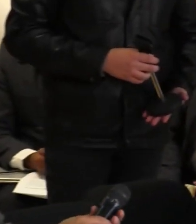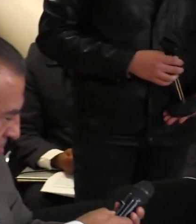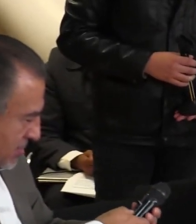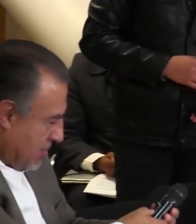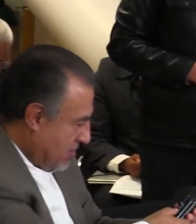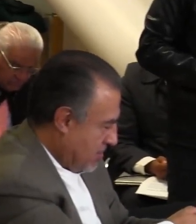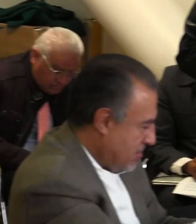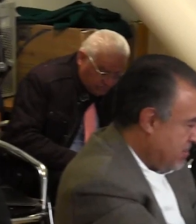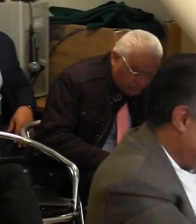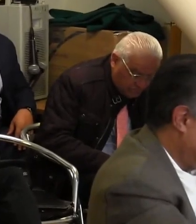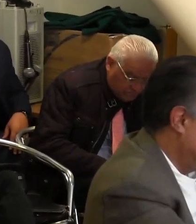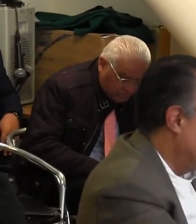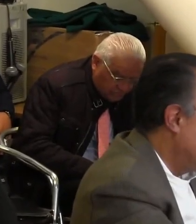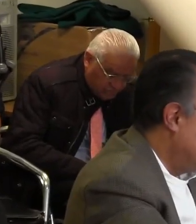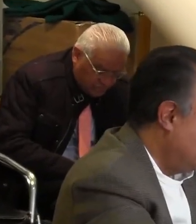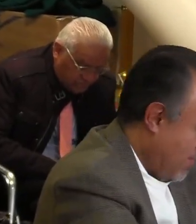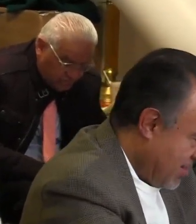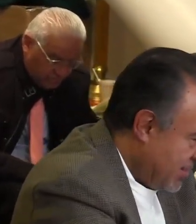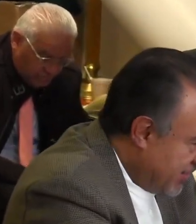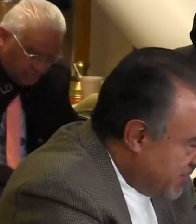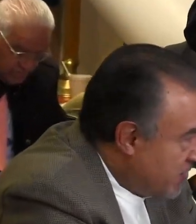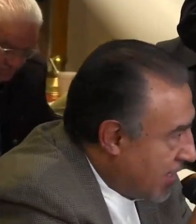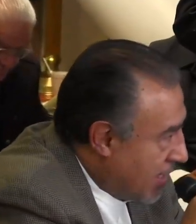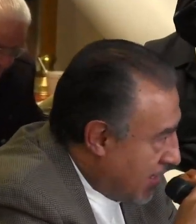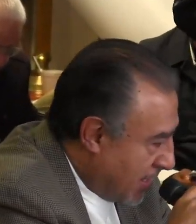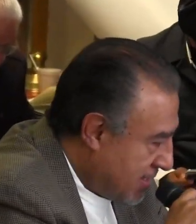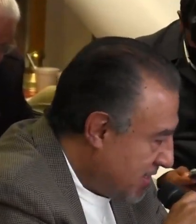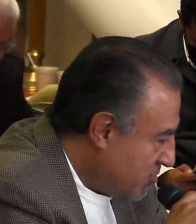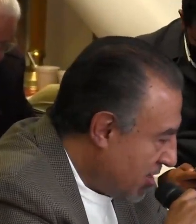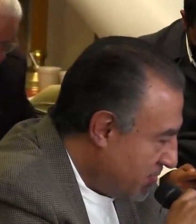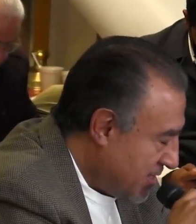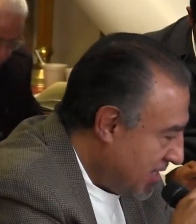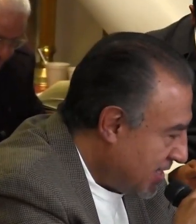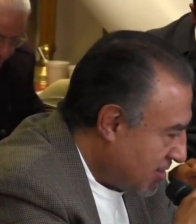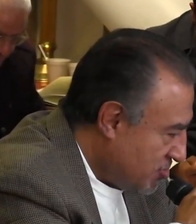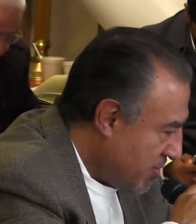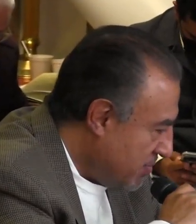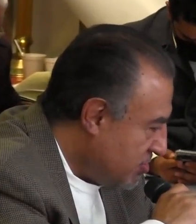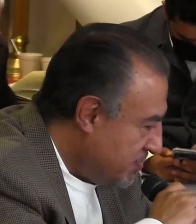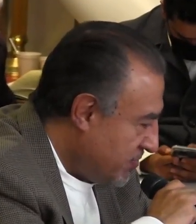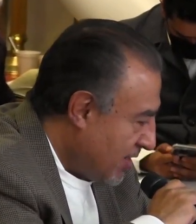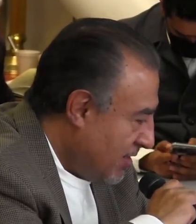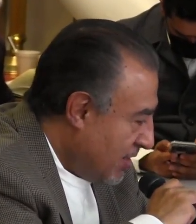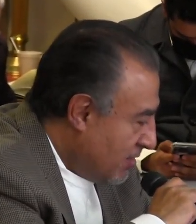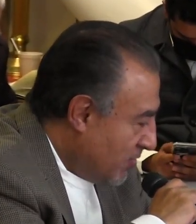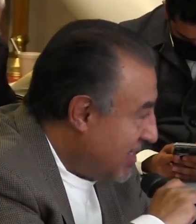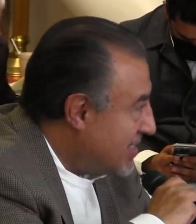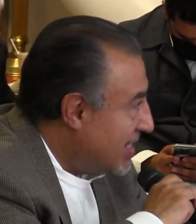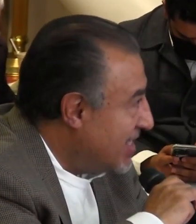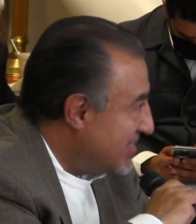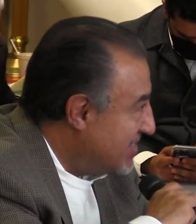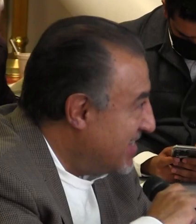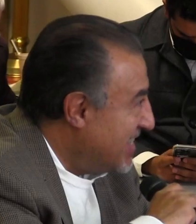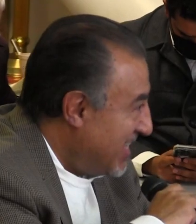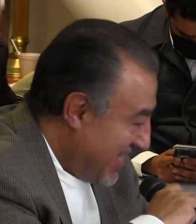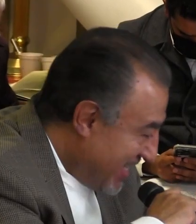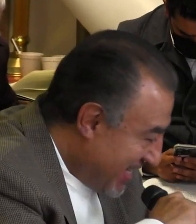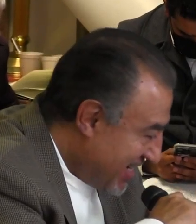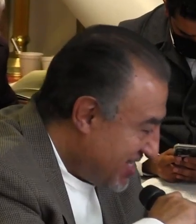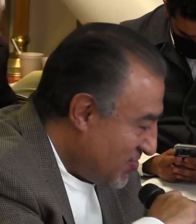Parlamentario del Partido de la Revolución Democrática. Adelante, diputado. Gracias, diputada presidenta, con su permiso. Buenas